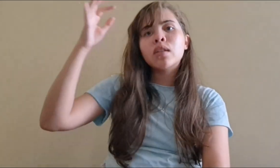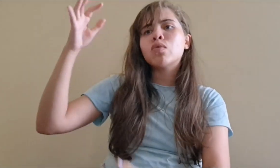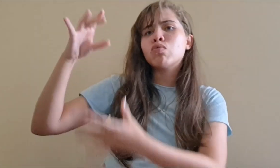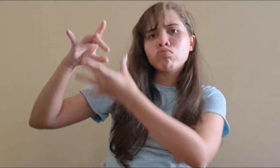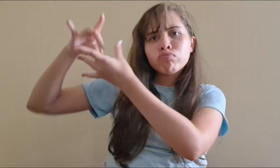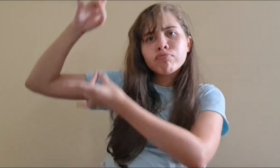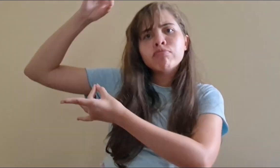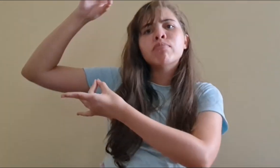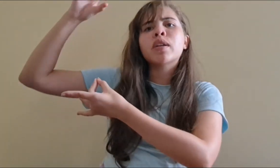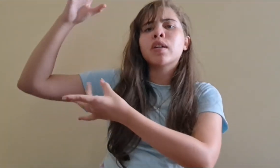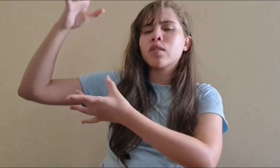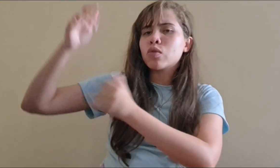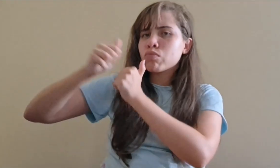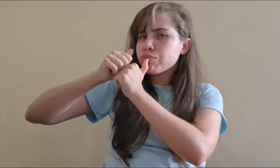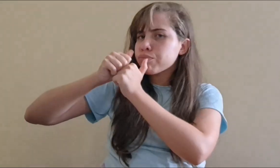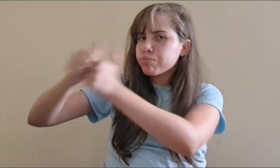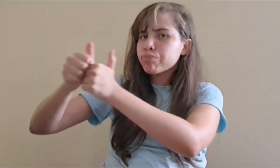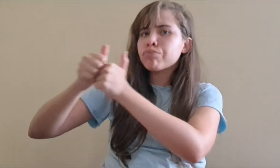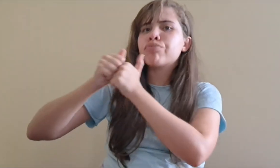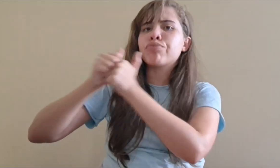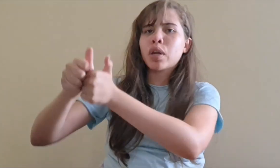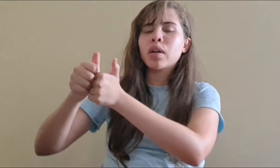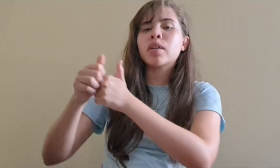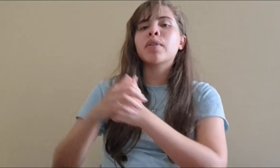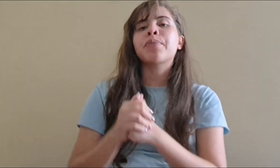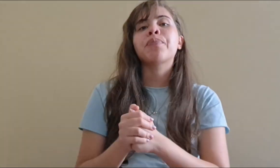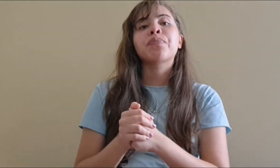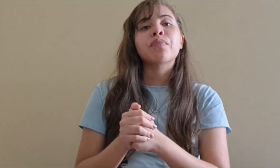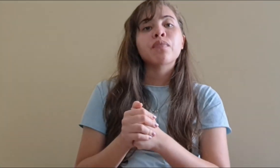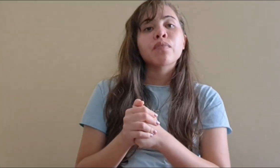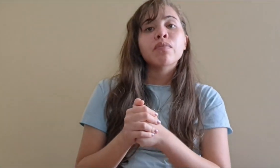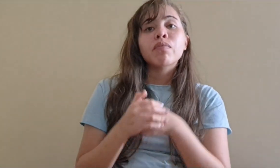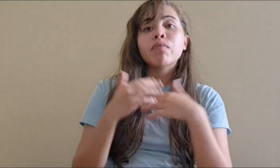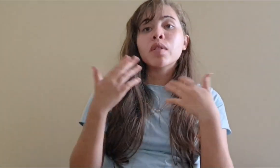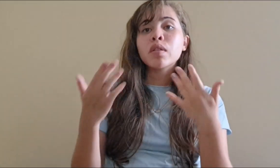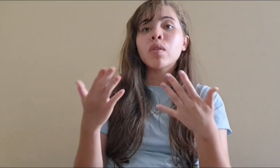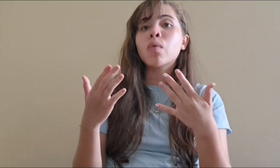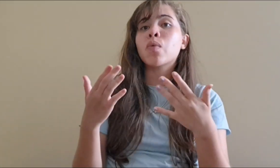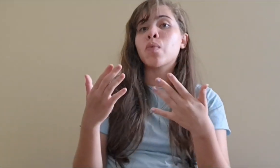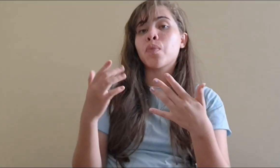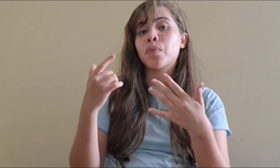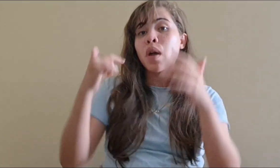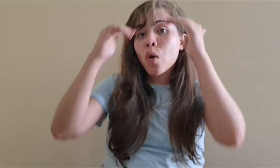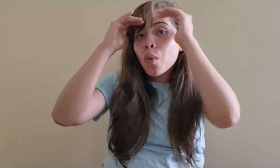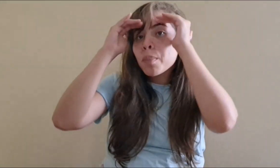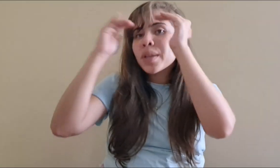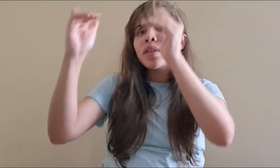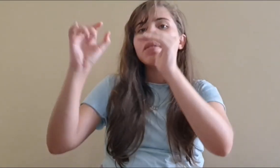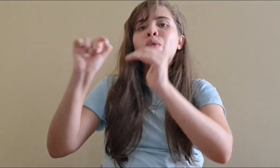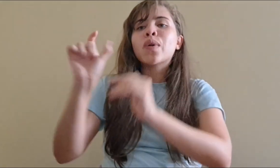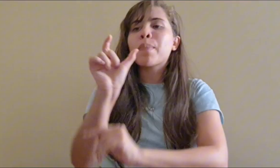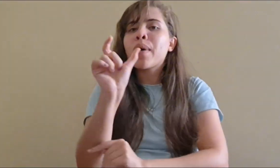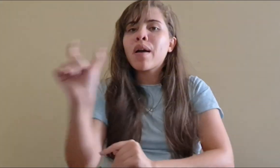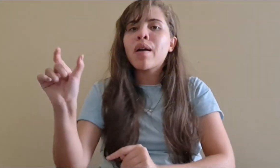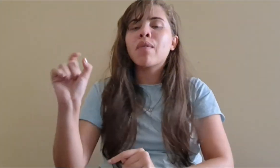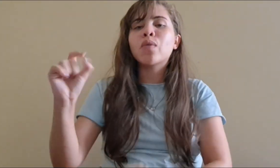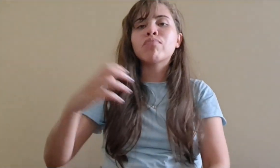De novo, os profetas nos falam para seguir o Espírito Santo, e quando seguimos a orientação do Espírito